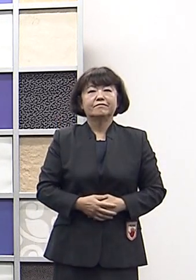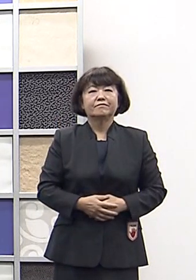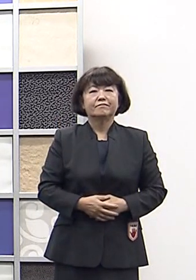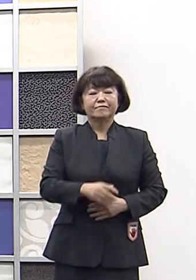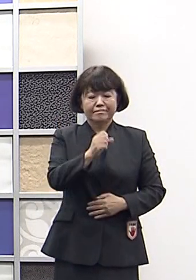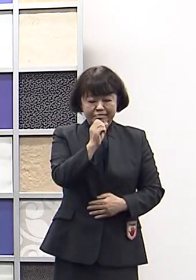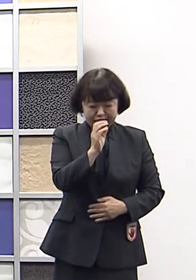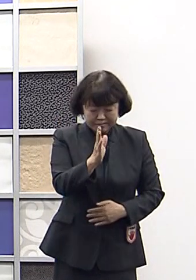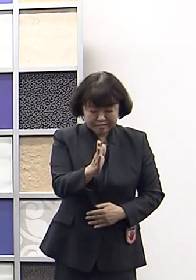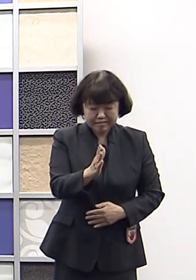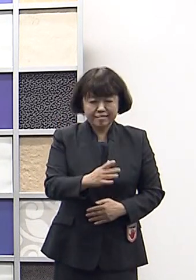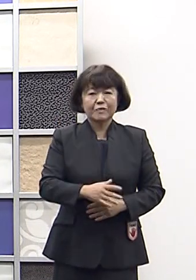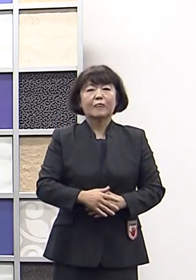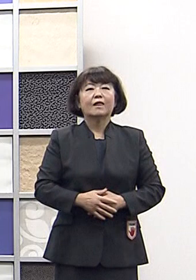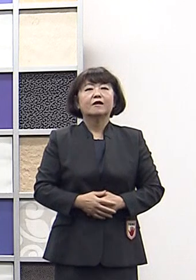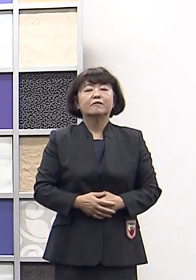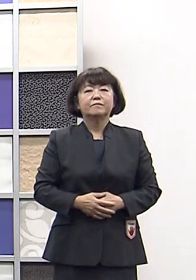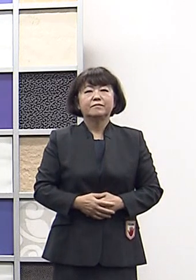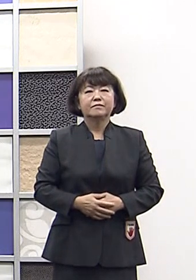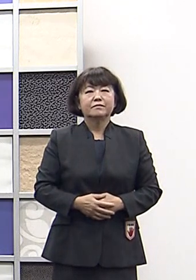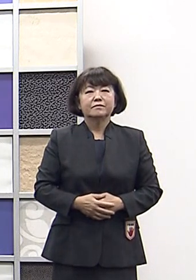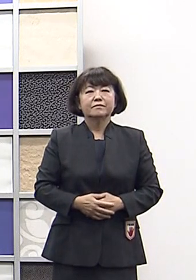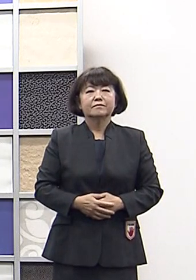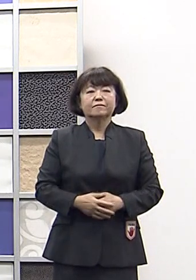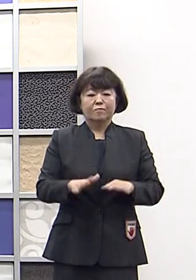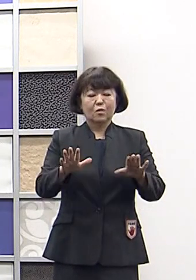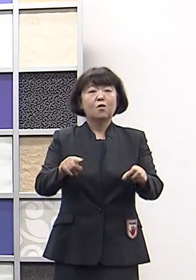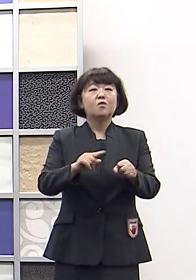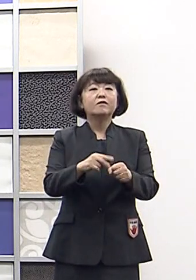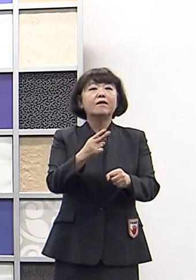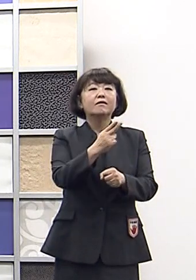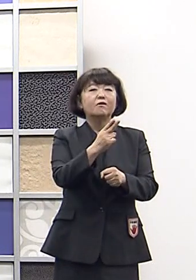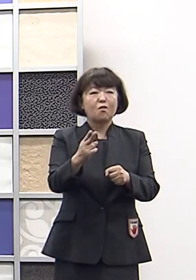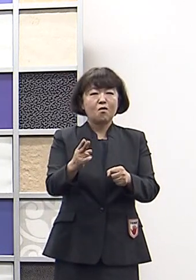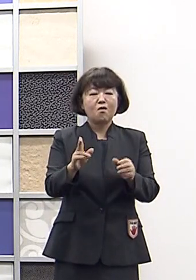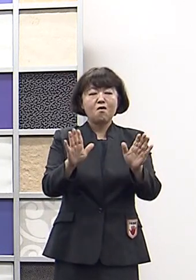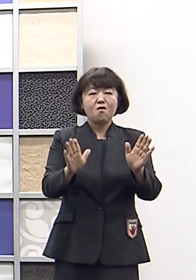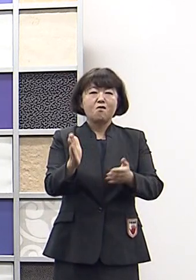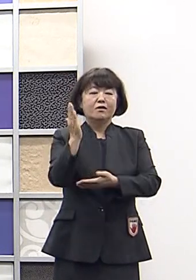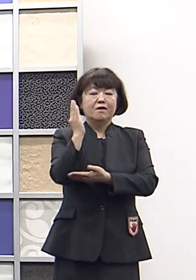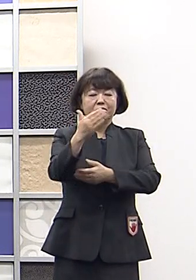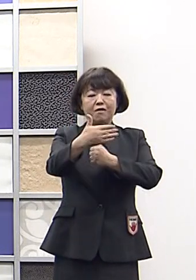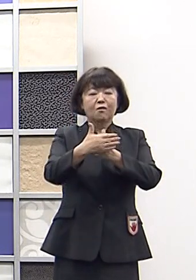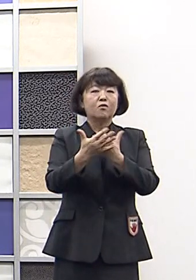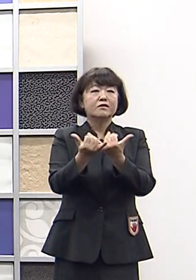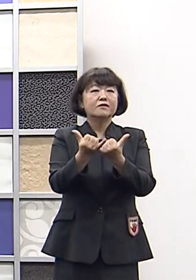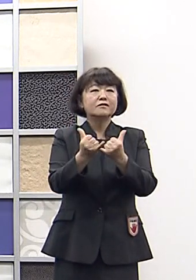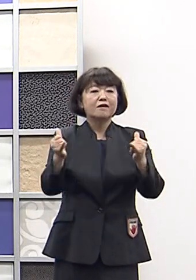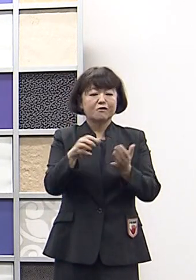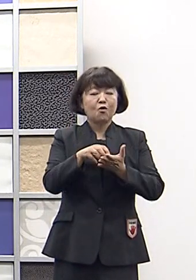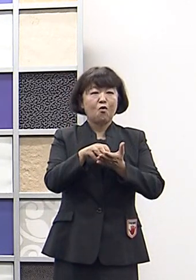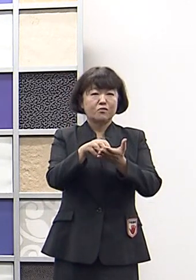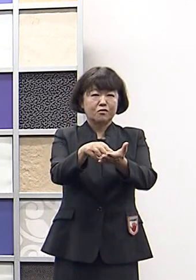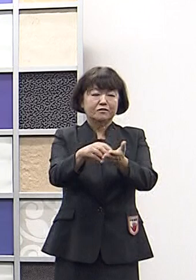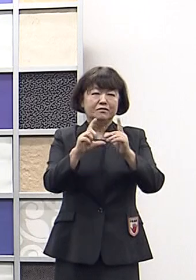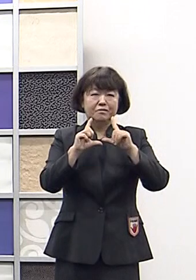それではよろしくお願いをいたします。まずはじめに、今年度の県政功績者表彰について、お伝えをいたします